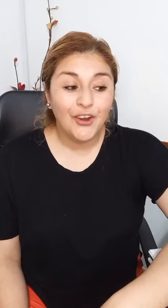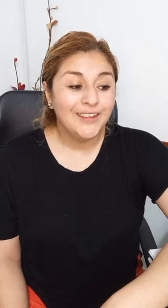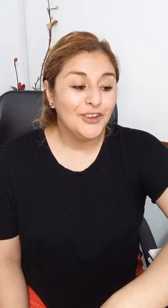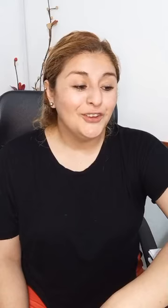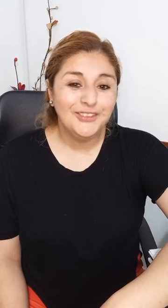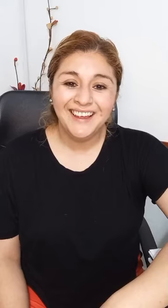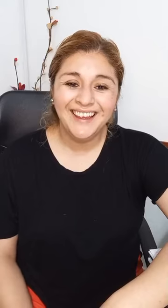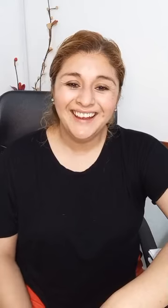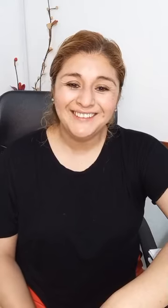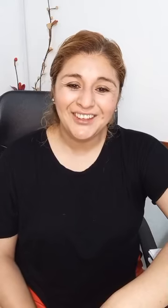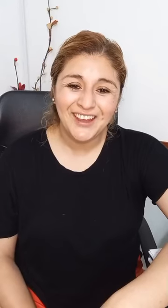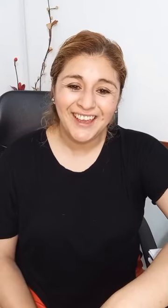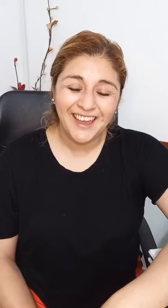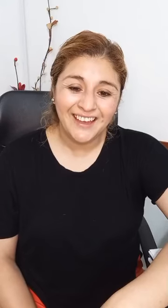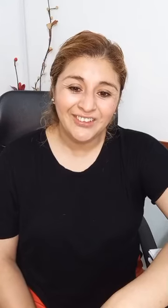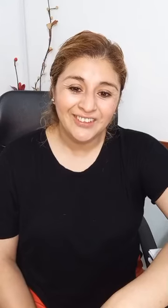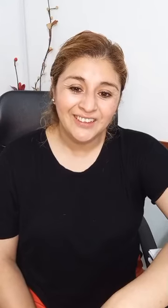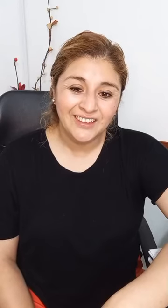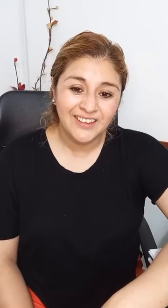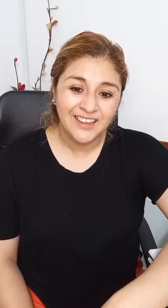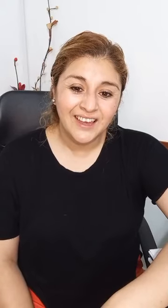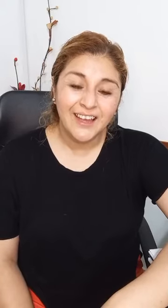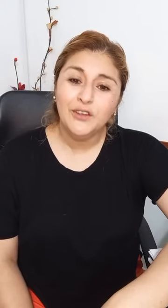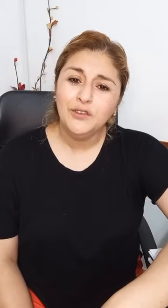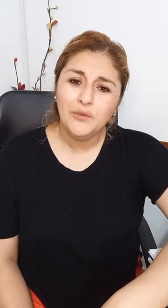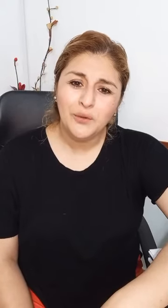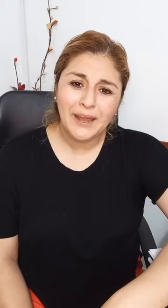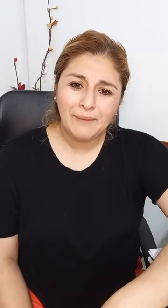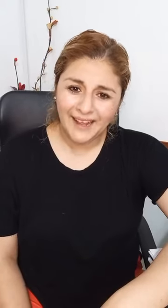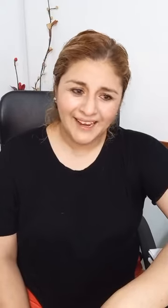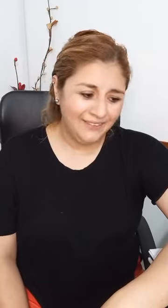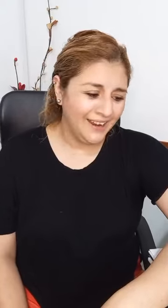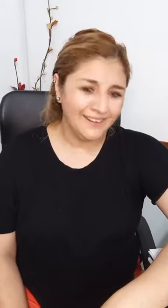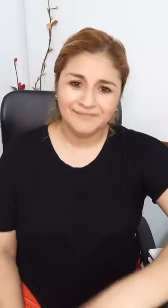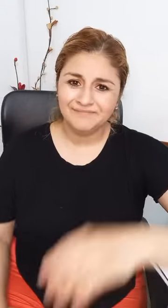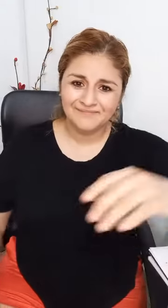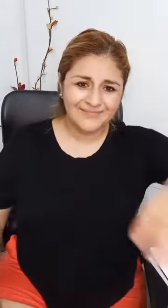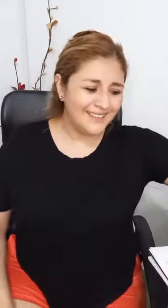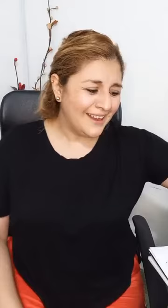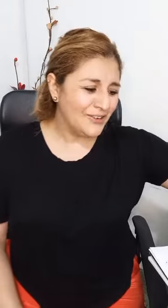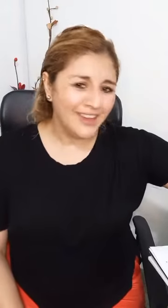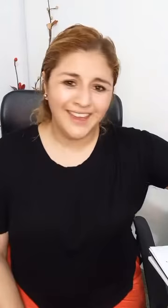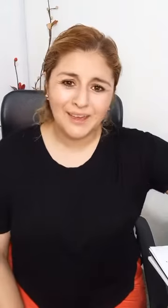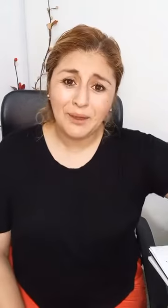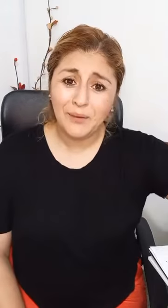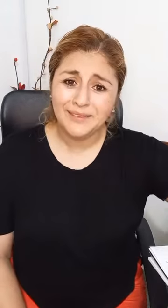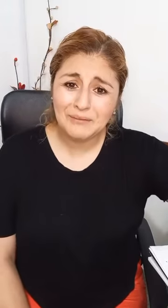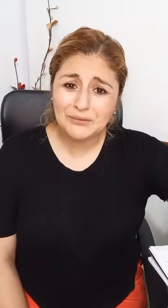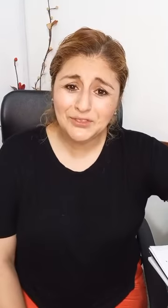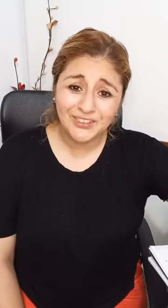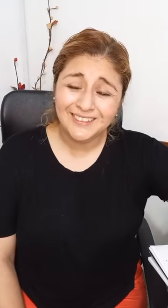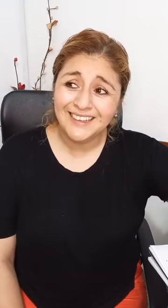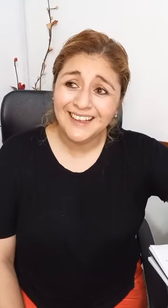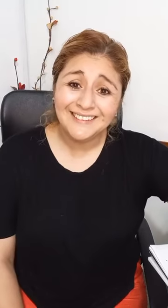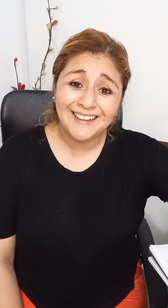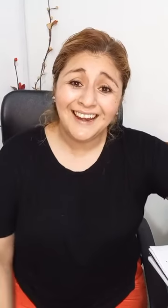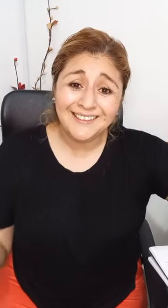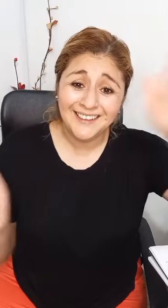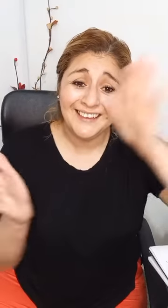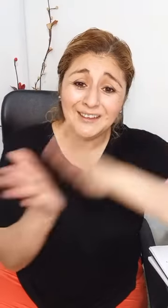Bueno, con oración, el señor añado. No soy muy buena para escribir. Es algo que me cuesta mucho.